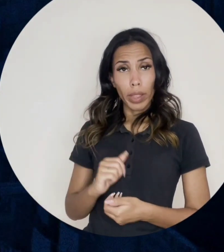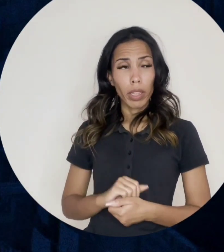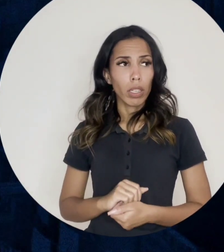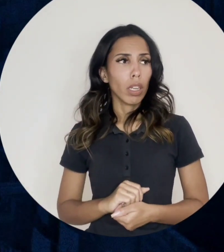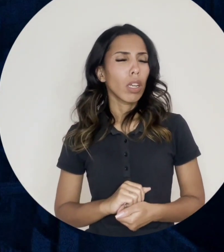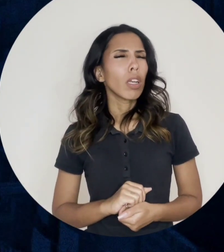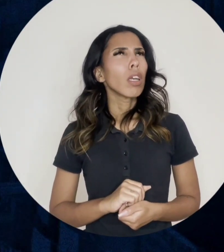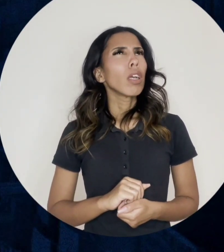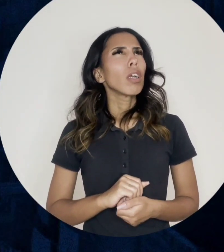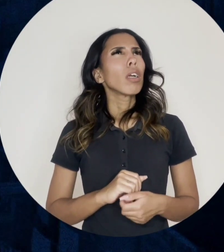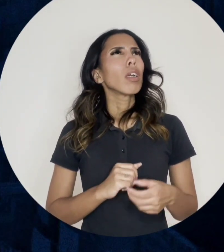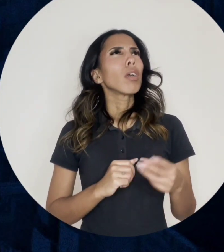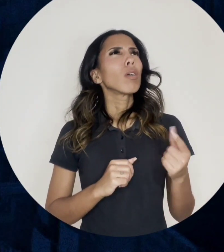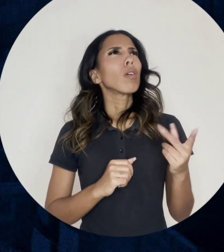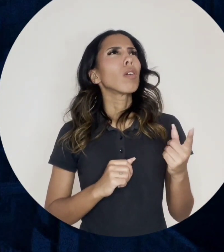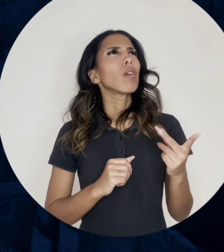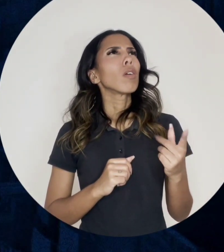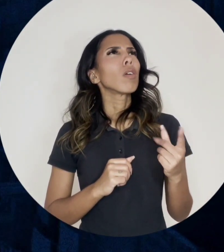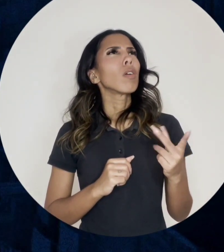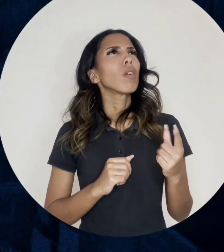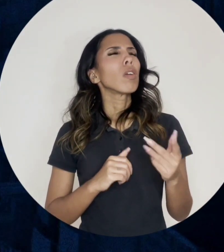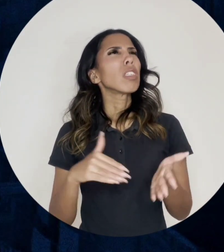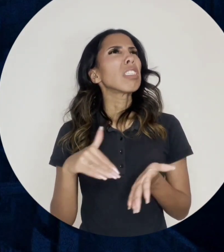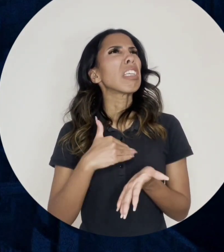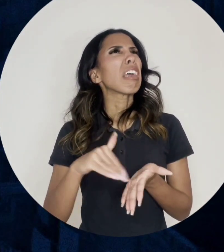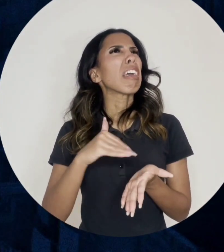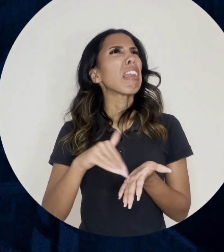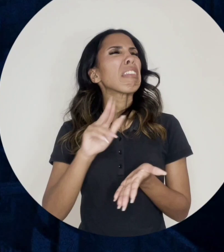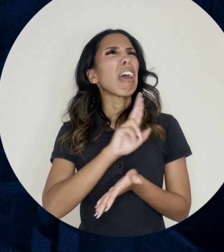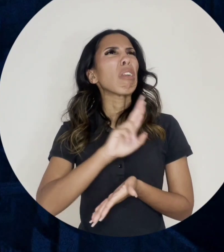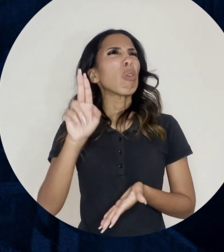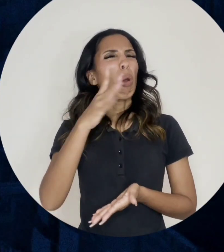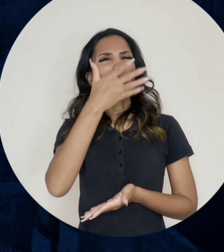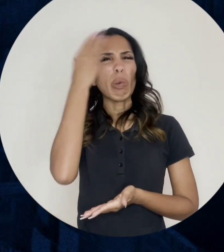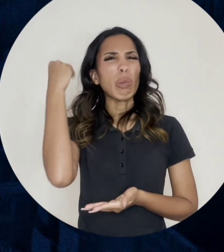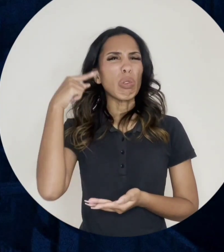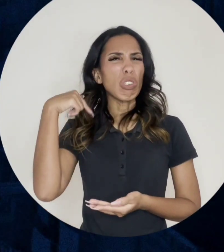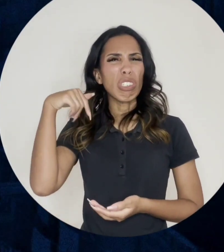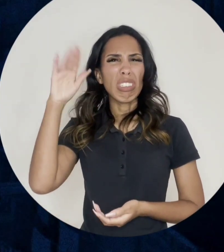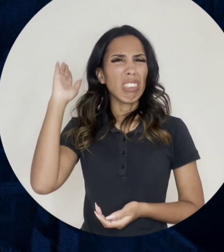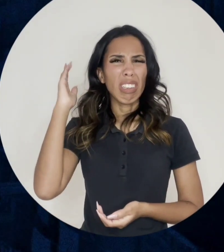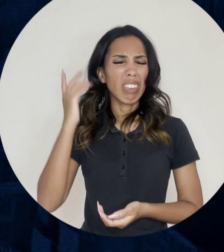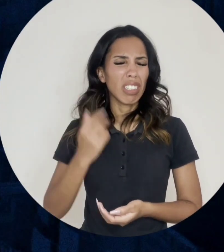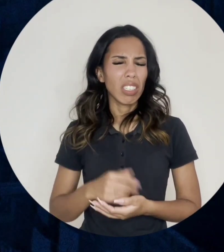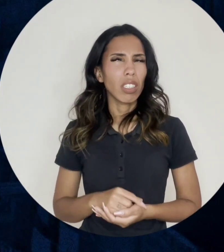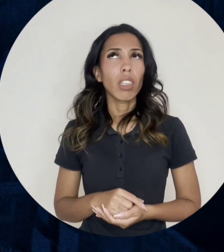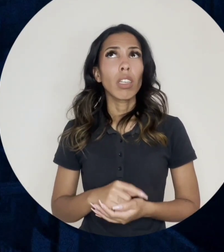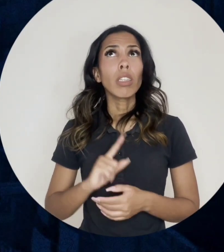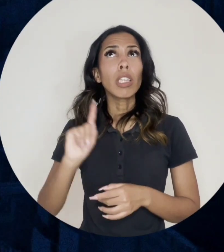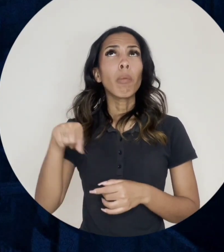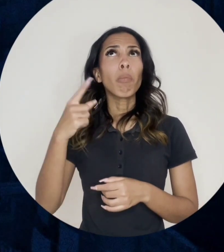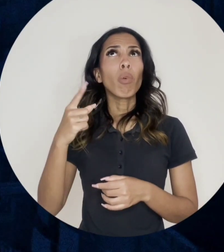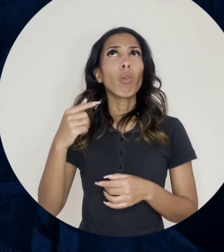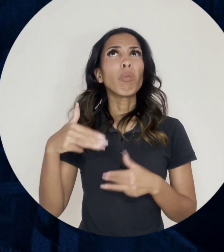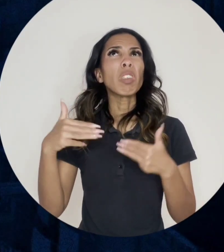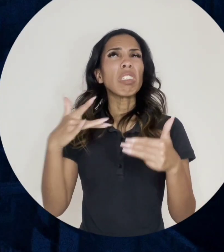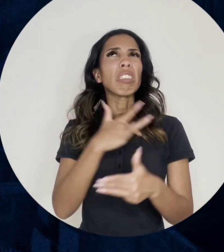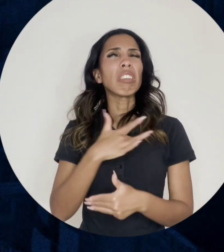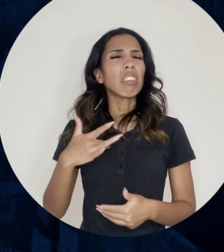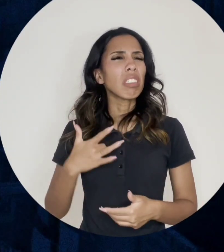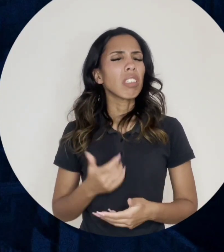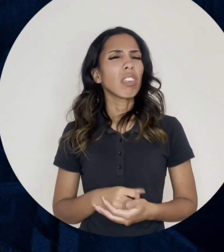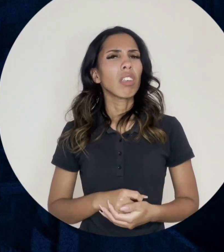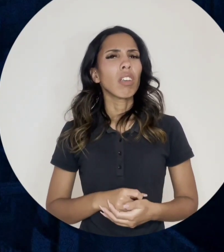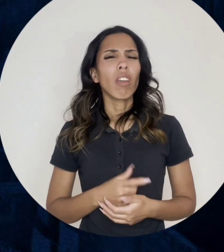foi a secretária, esqueci o nome dela, que trabalhou depois comigo na saúde. Falei, vou, que tem